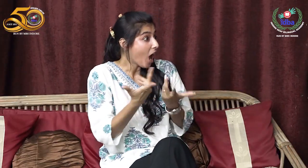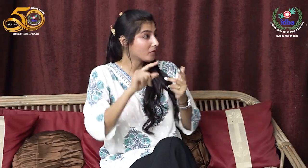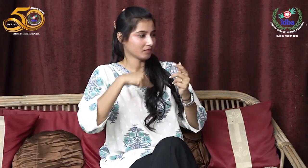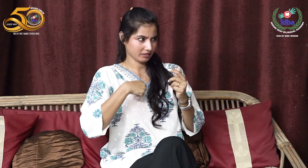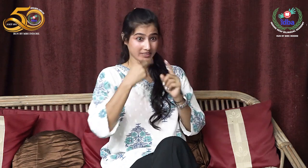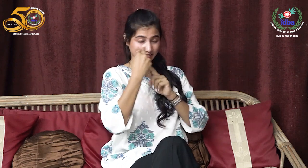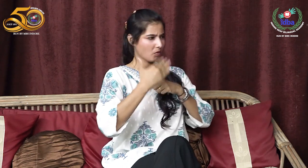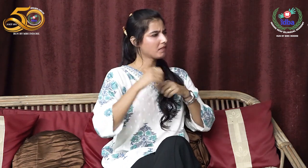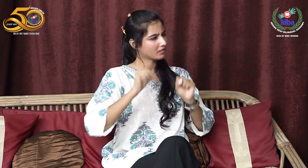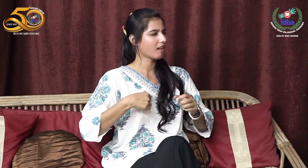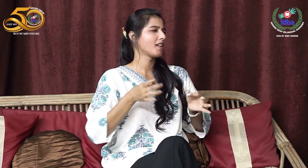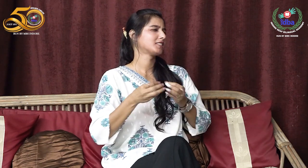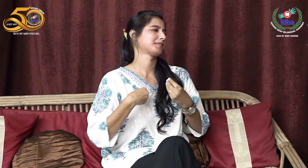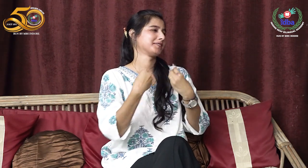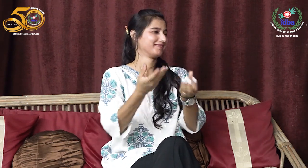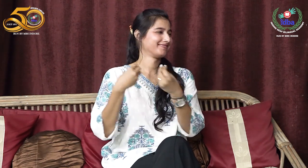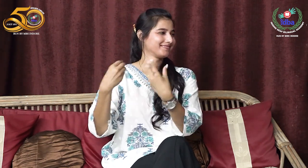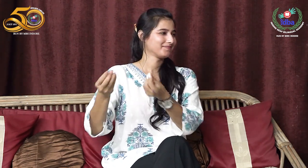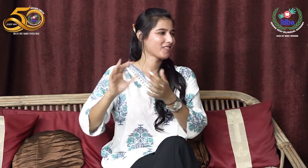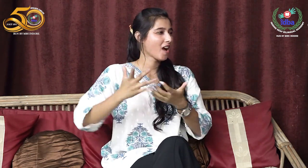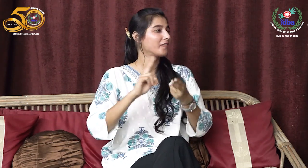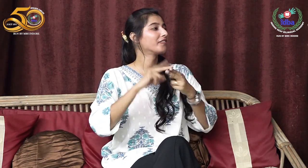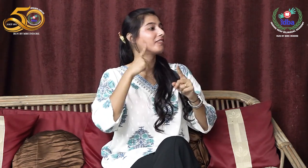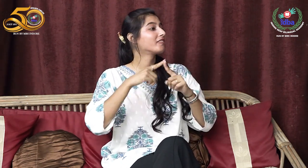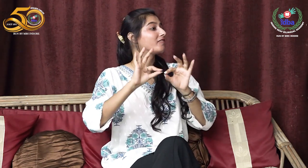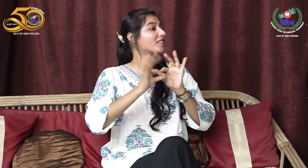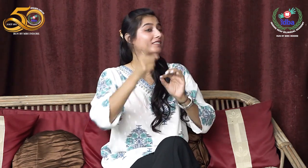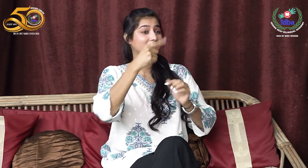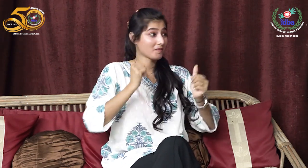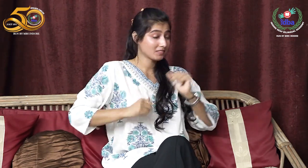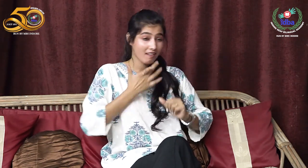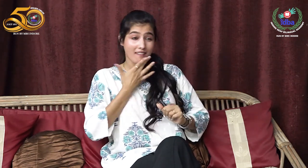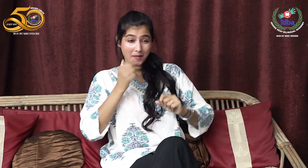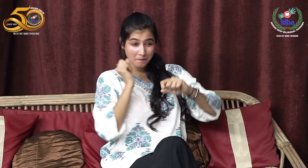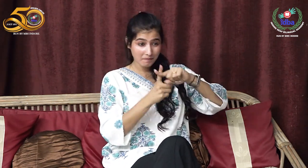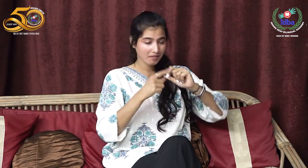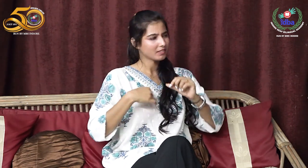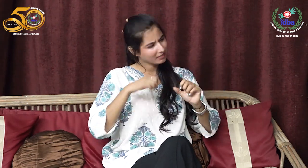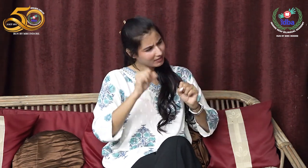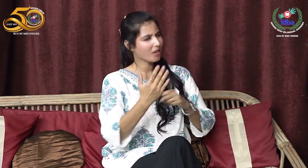ने आपसे सीखा है? जी हाँ, बहुत सारे लोगों ने मुझे देखा है, कोई मुझसे पूछे तो मैं सबको बता भी सकती हूँ। पर